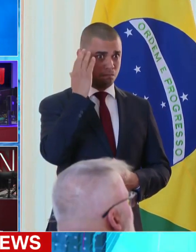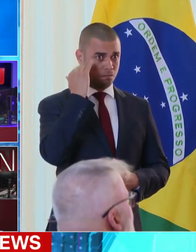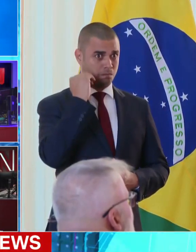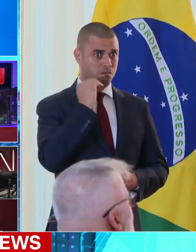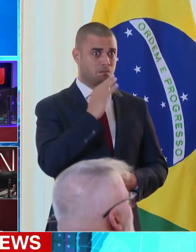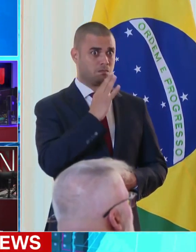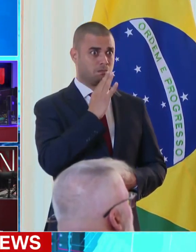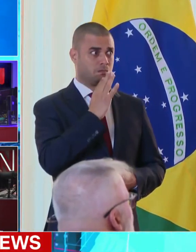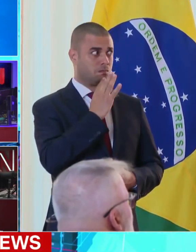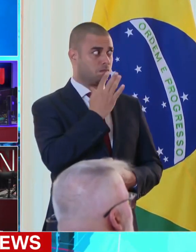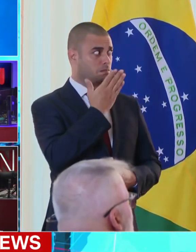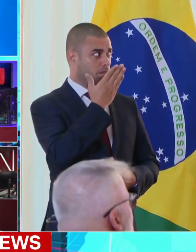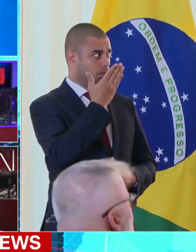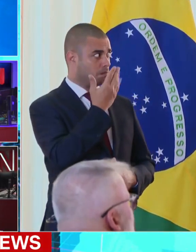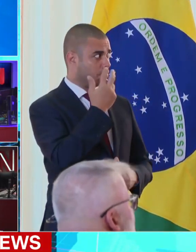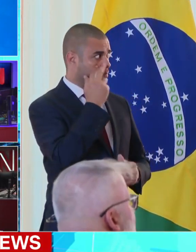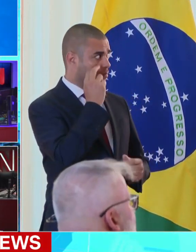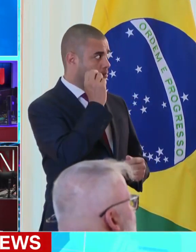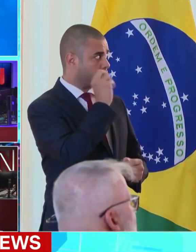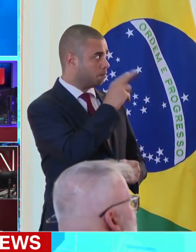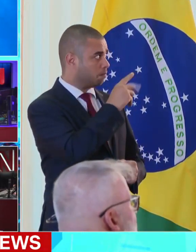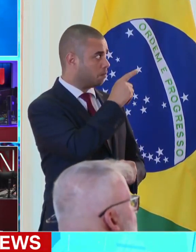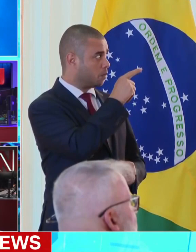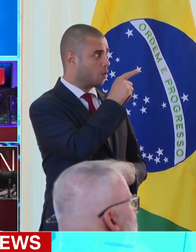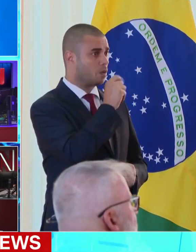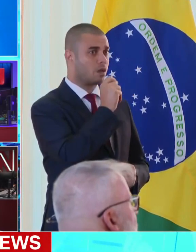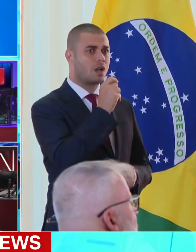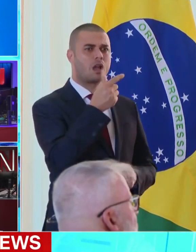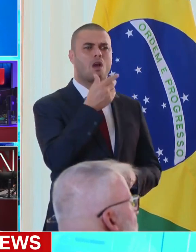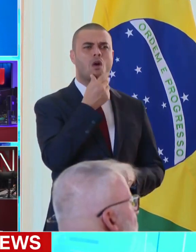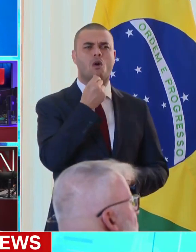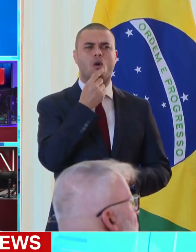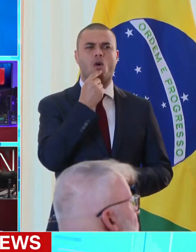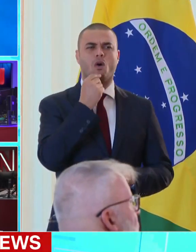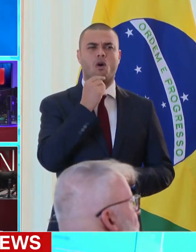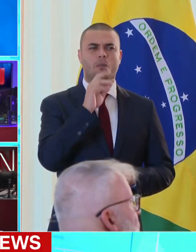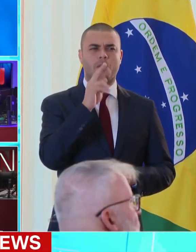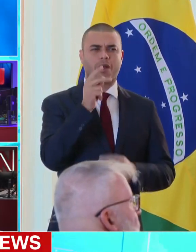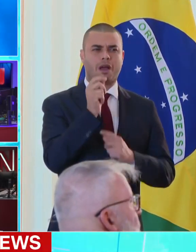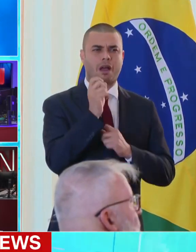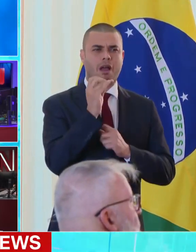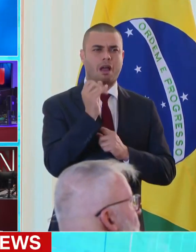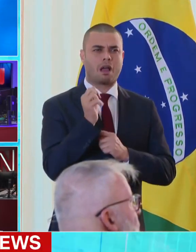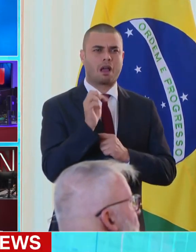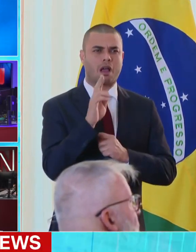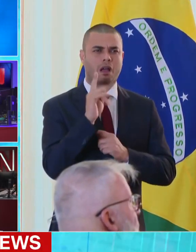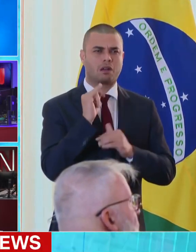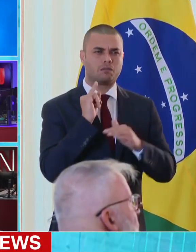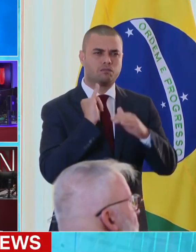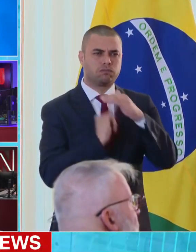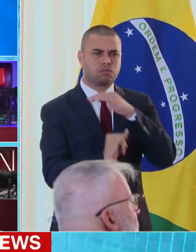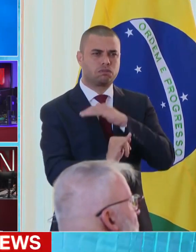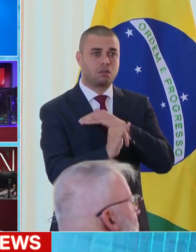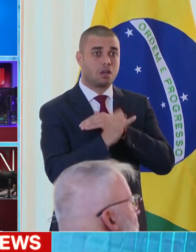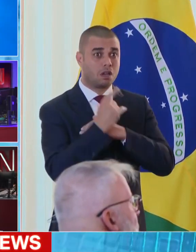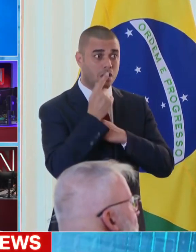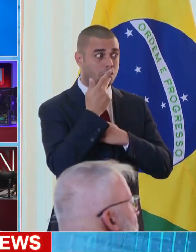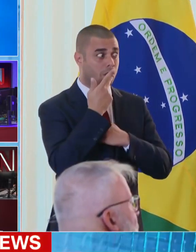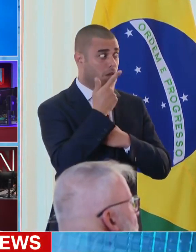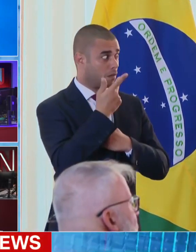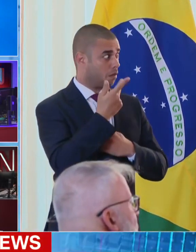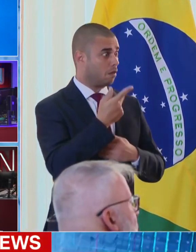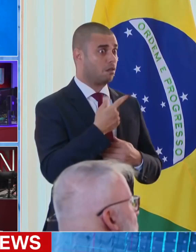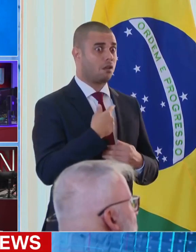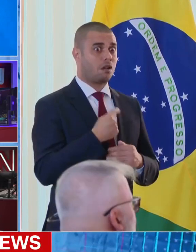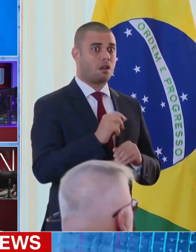eleitorado visando a pôr em dúvida eventual Resultado positivo do candidato oponente que é mencionado no